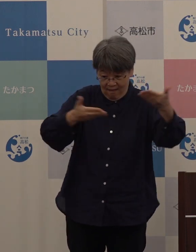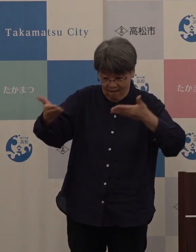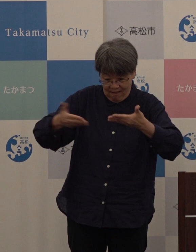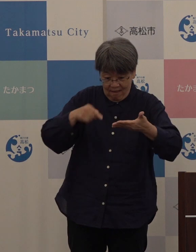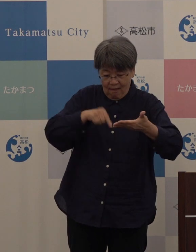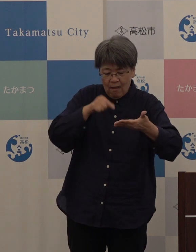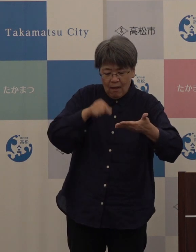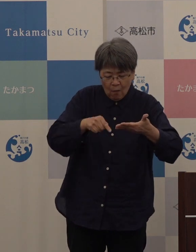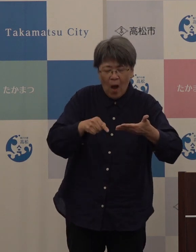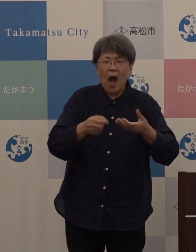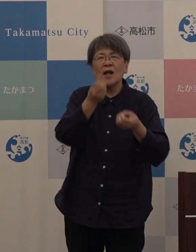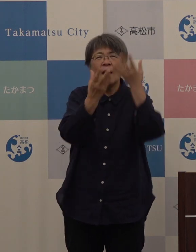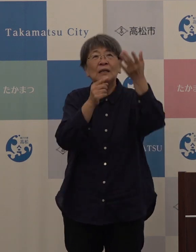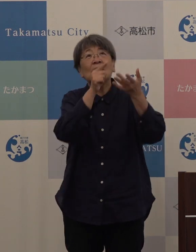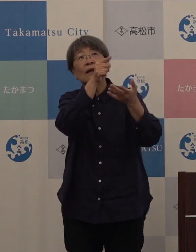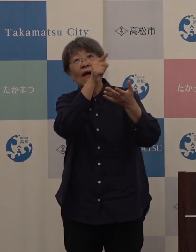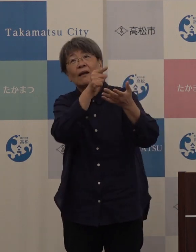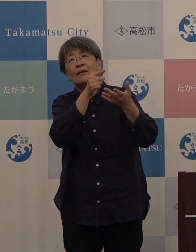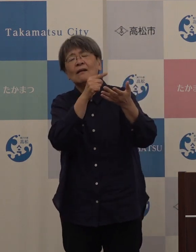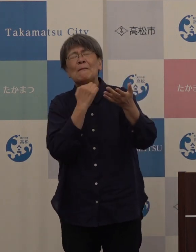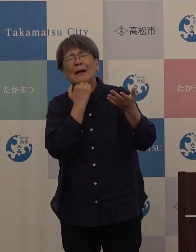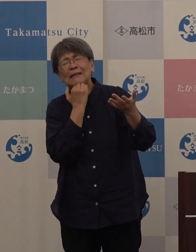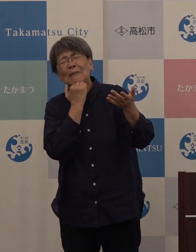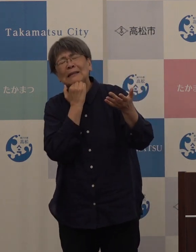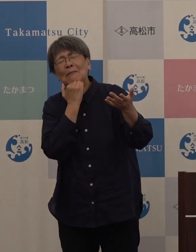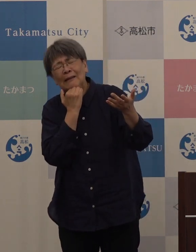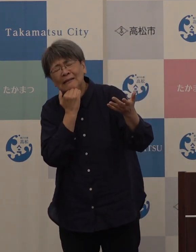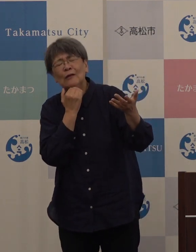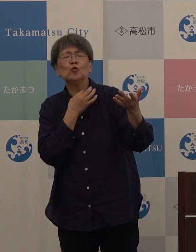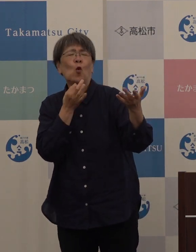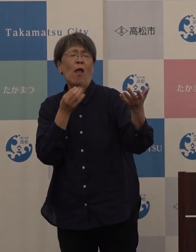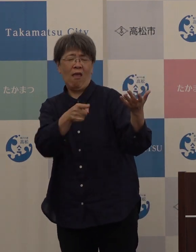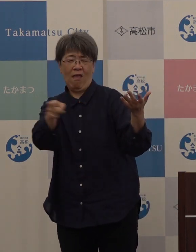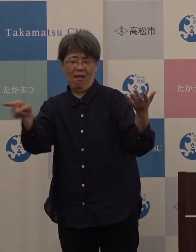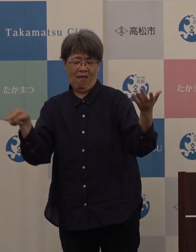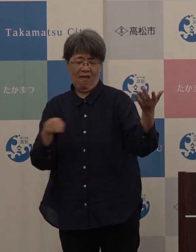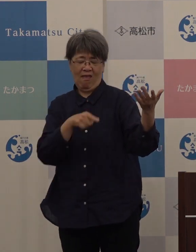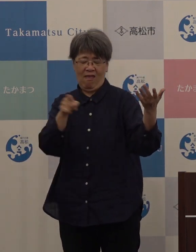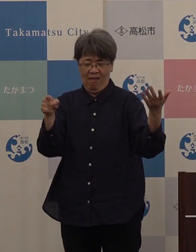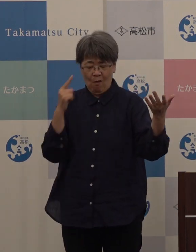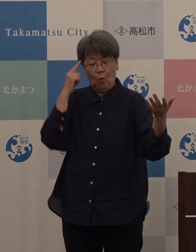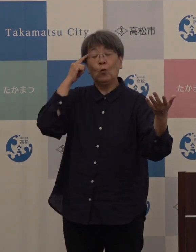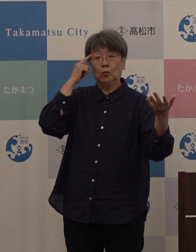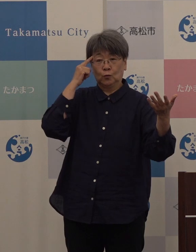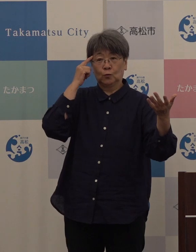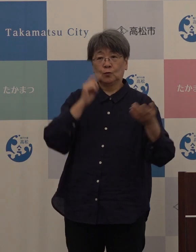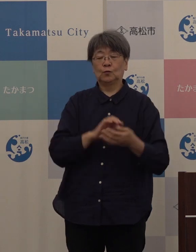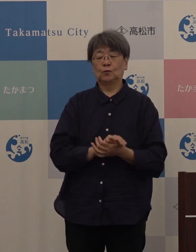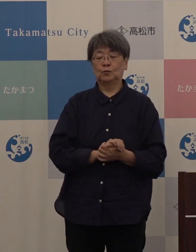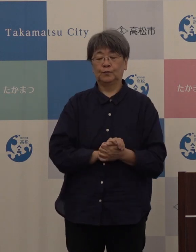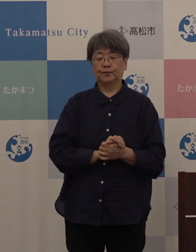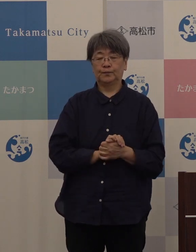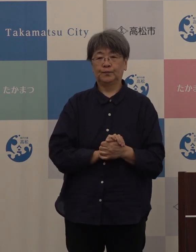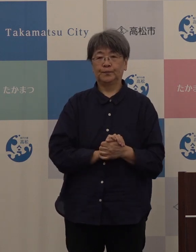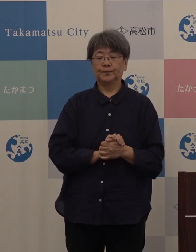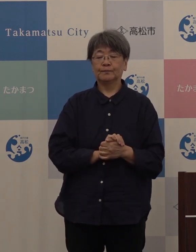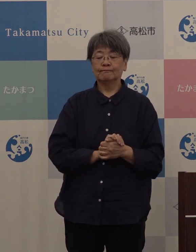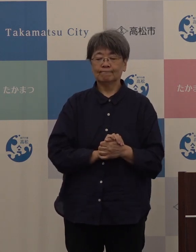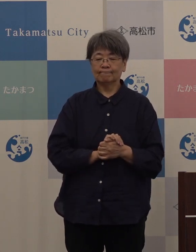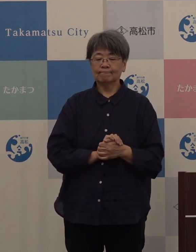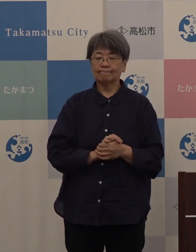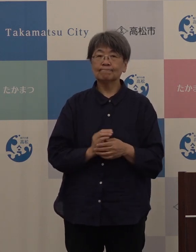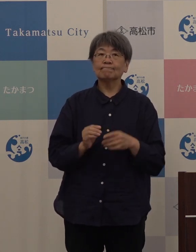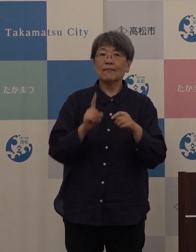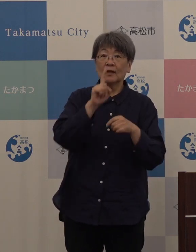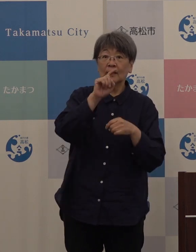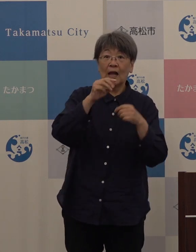会を心待ちにしていた皆様方の期待なんだなということで肌で感じておるところでございます。で、最後の14